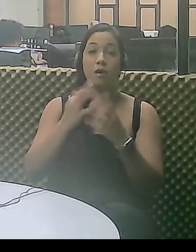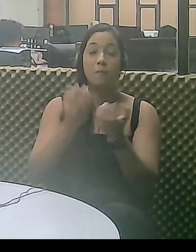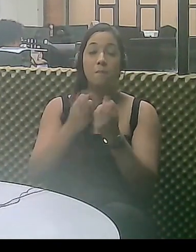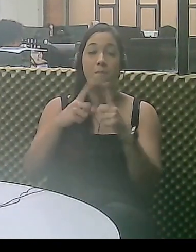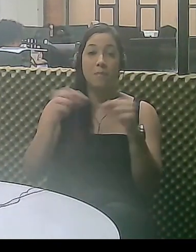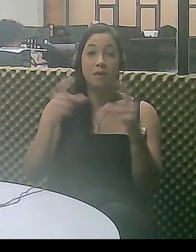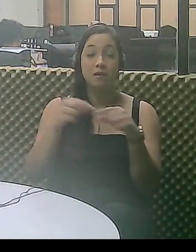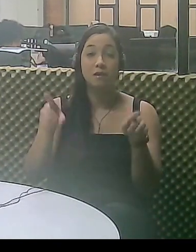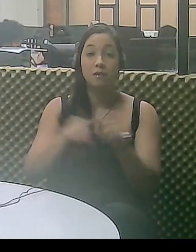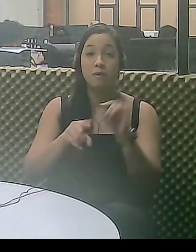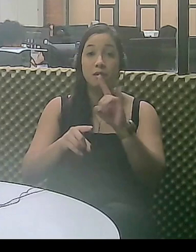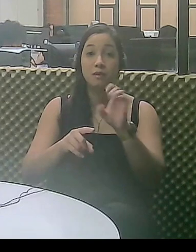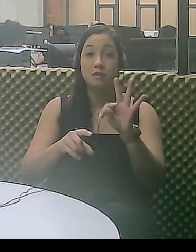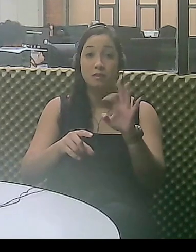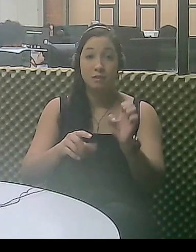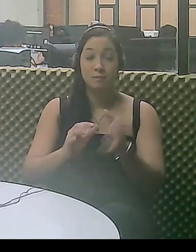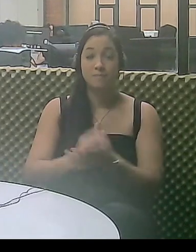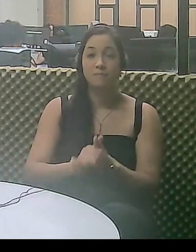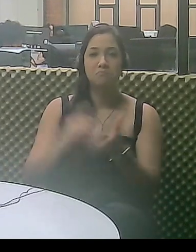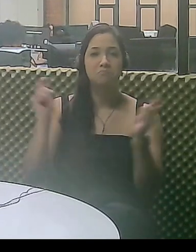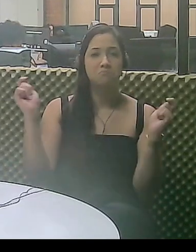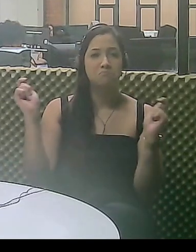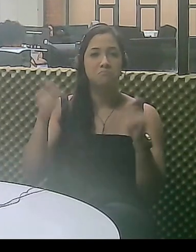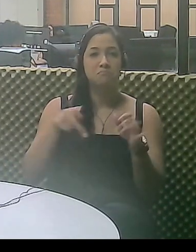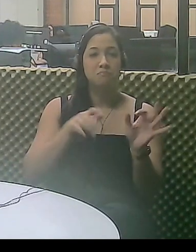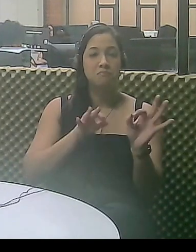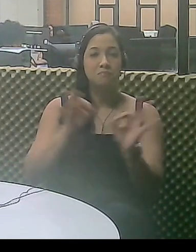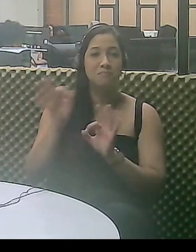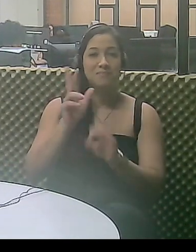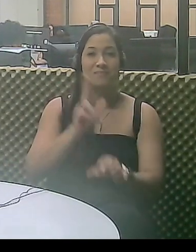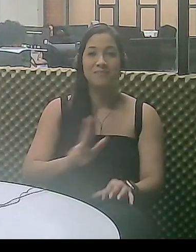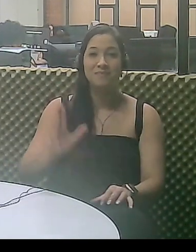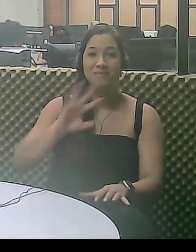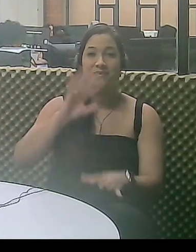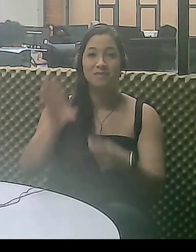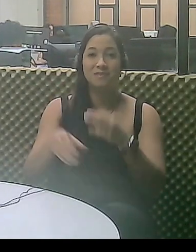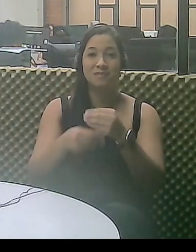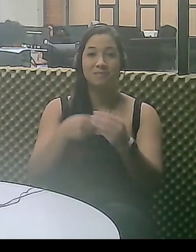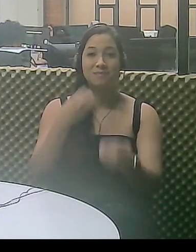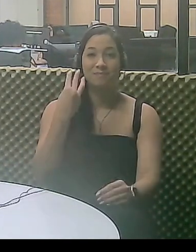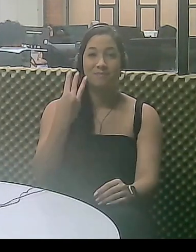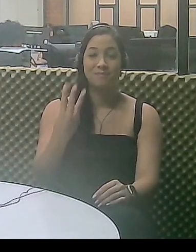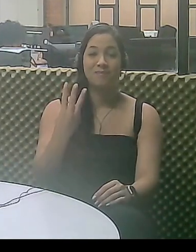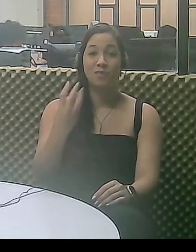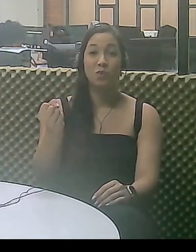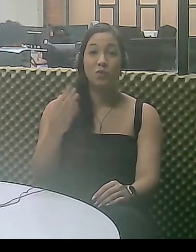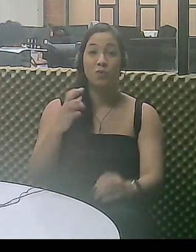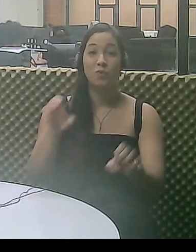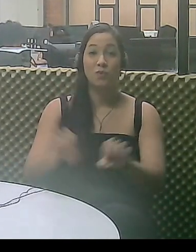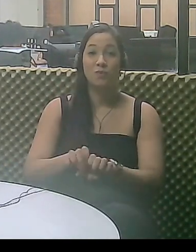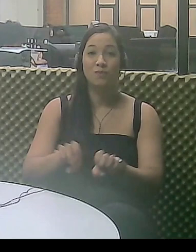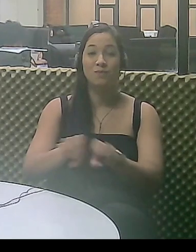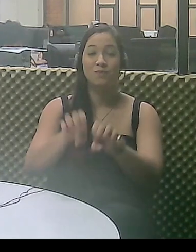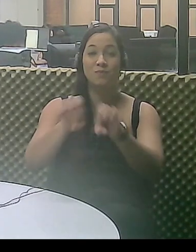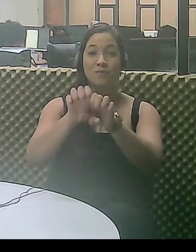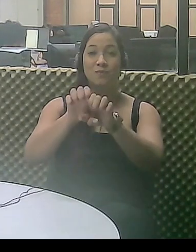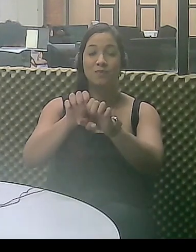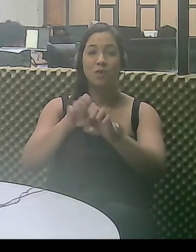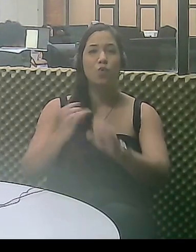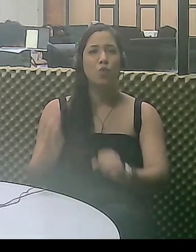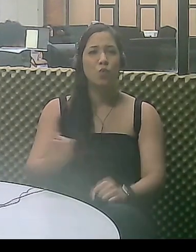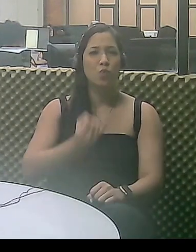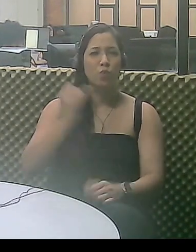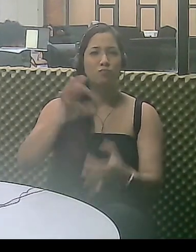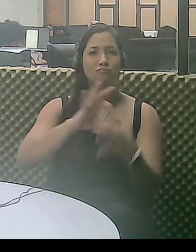Domingos, no Itaiamã. Viabilizadas pelo programa Uberlândia Integrada 3, as novas estruturas serão um importante